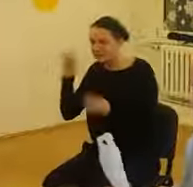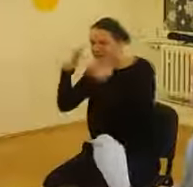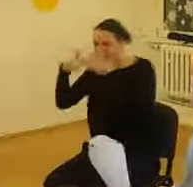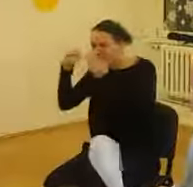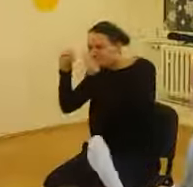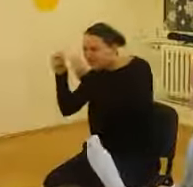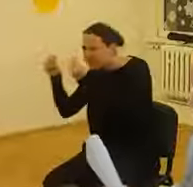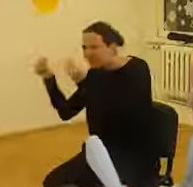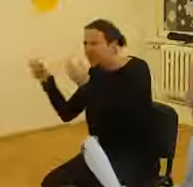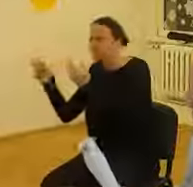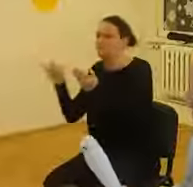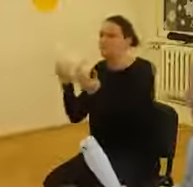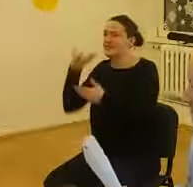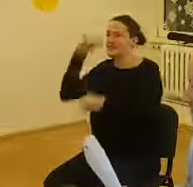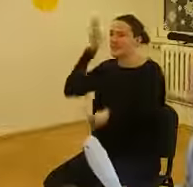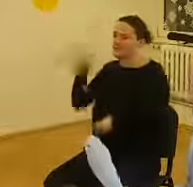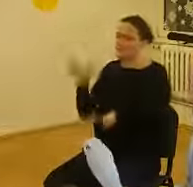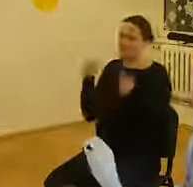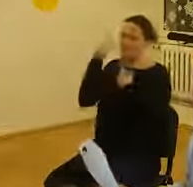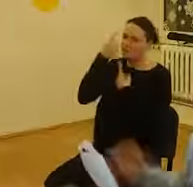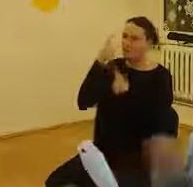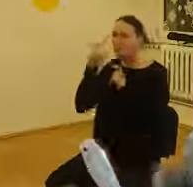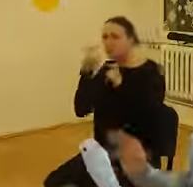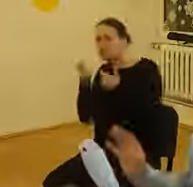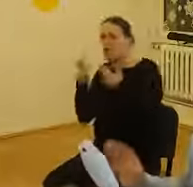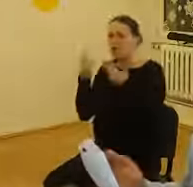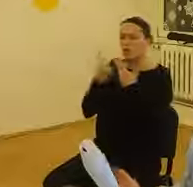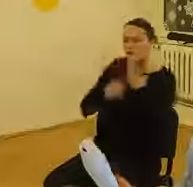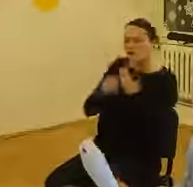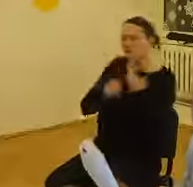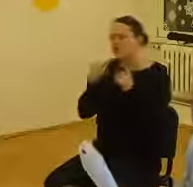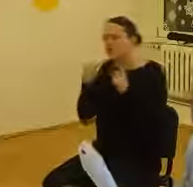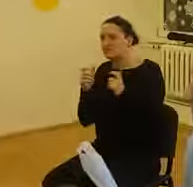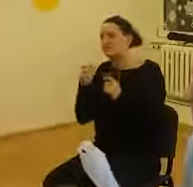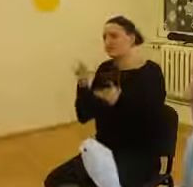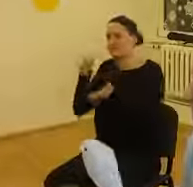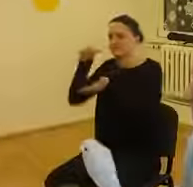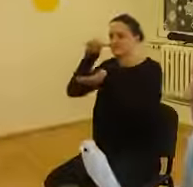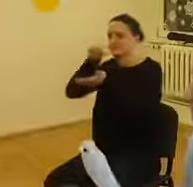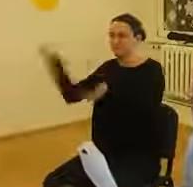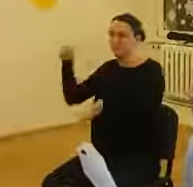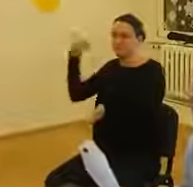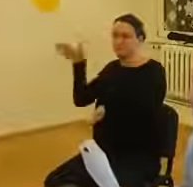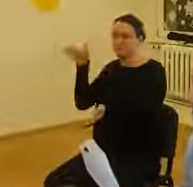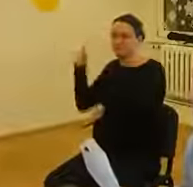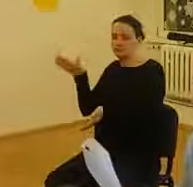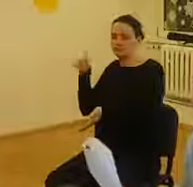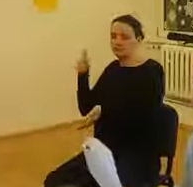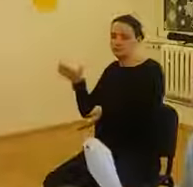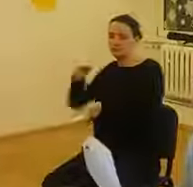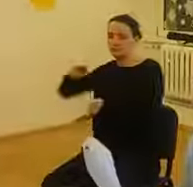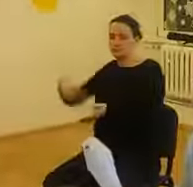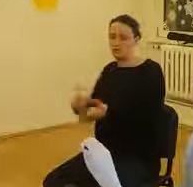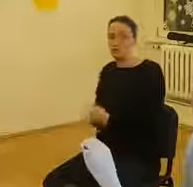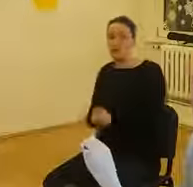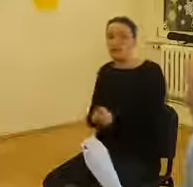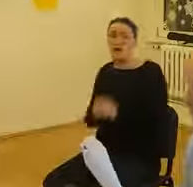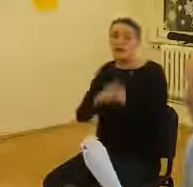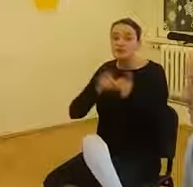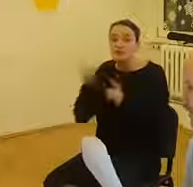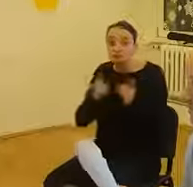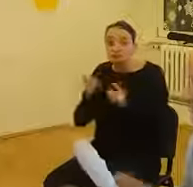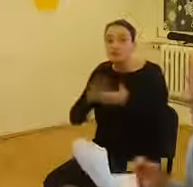będą się zastanawiali, co to jest za cyferka, tylko po prostu wyeliminują podpis. Ewentualnie zdarza się czasem po prostu o literkę